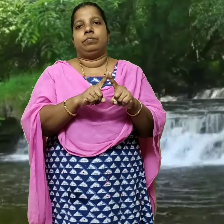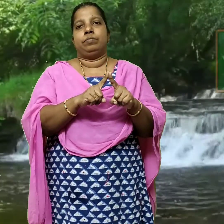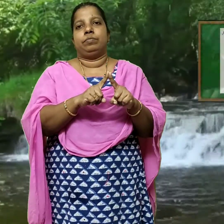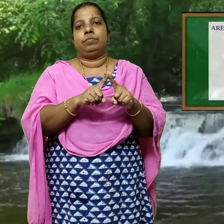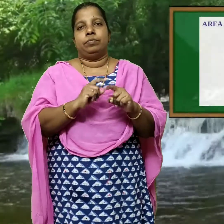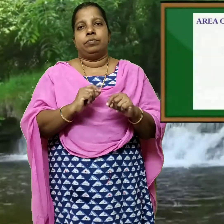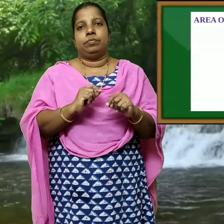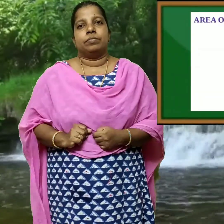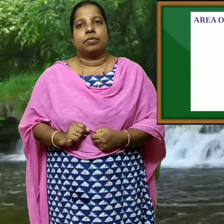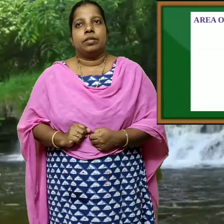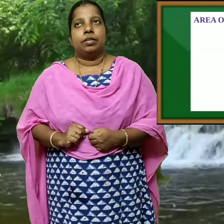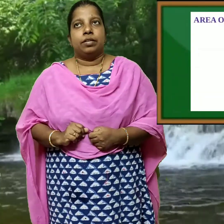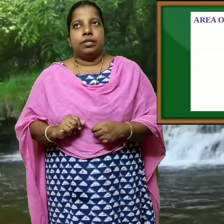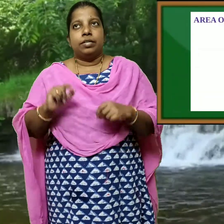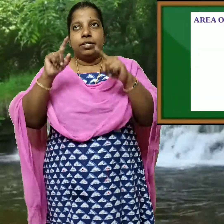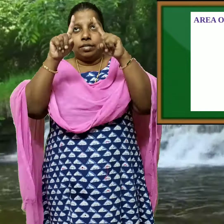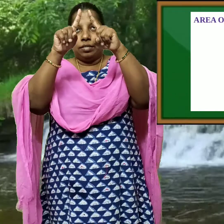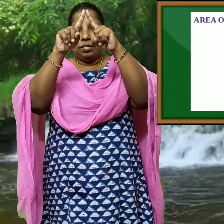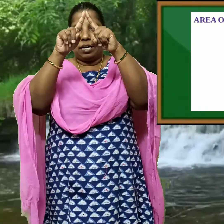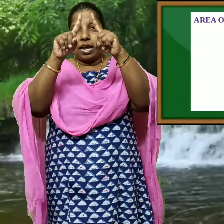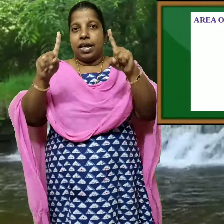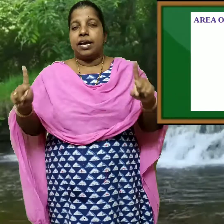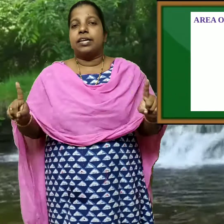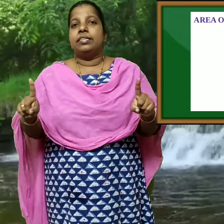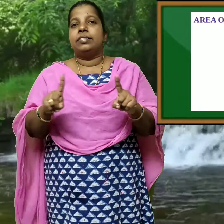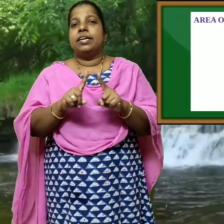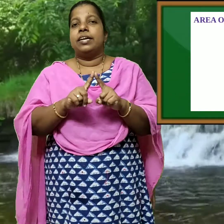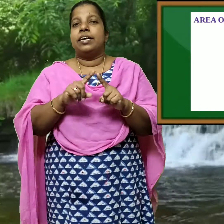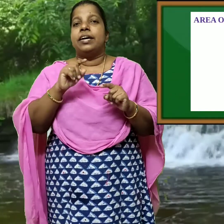ട്രയാങ്കിളിൻ്റെ വെർട്ടിസസ് അറിയാമെങ്കിൽ,